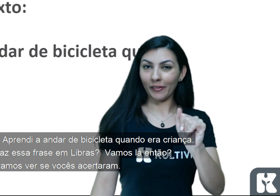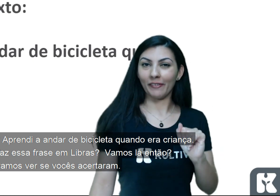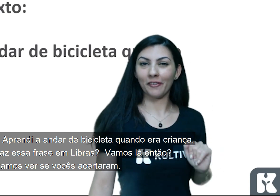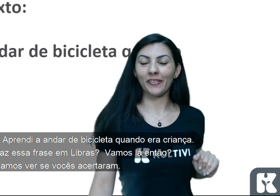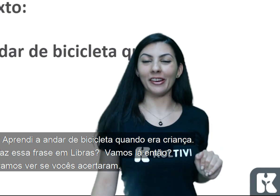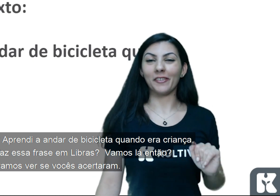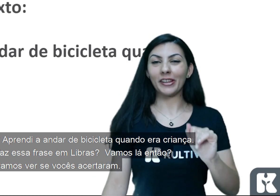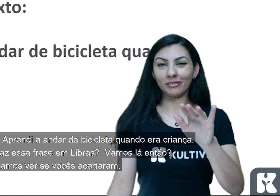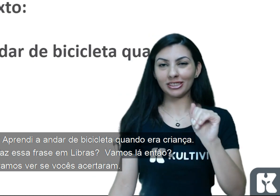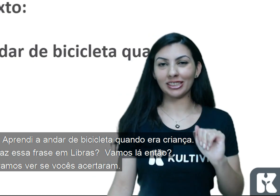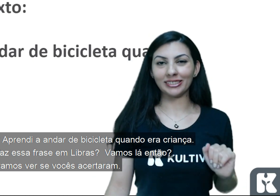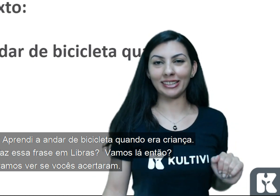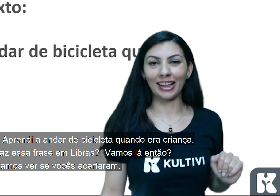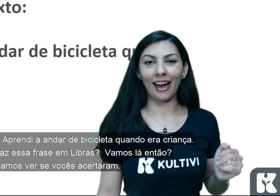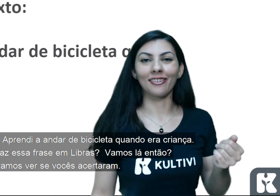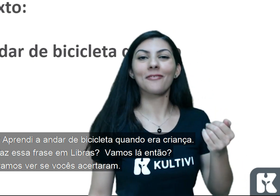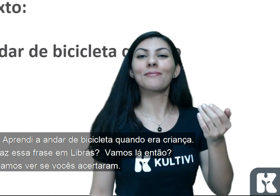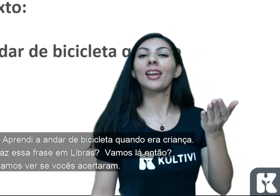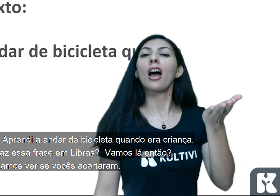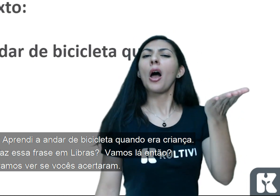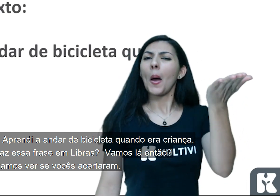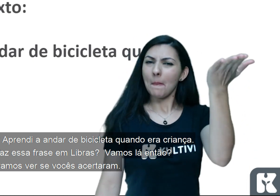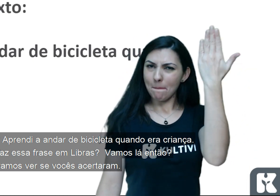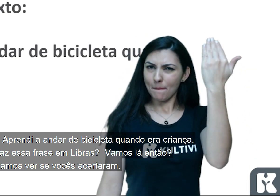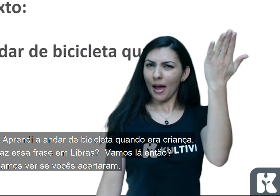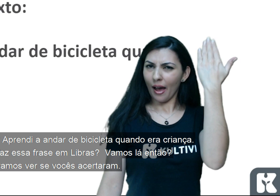Vamos ver, vamos ver. Vamos ver se vocês acertaram.